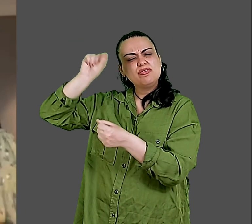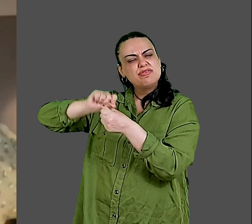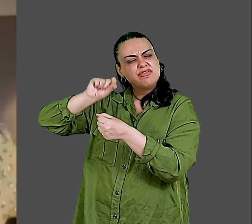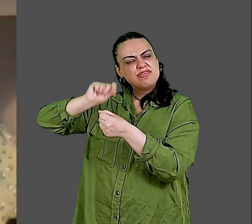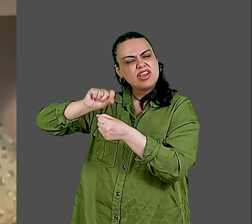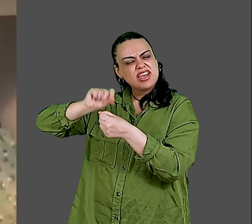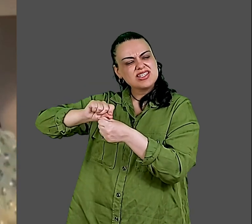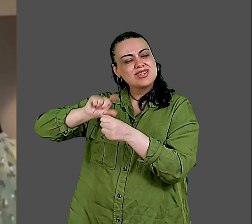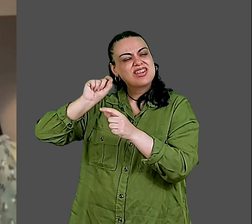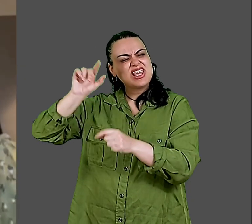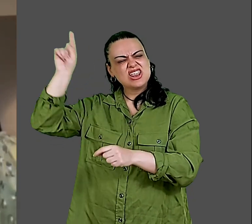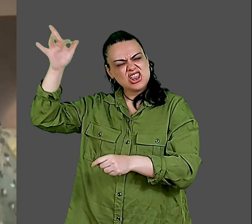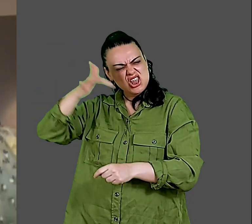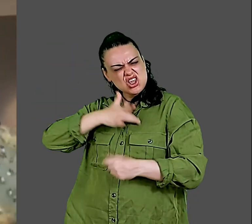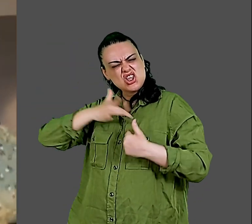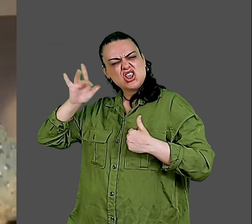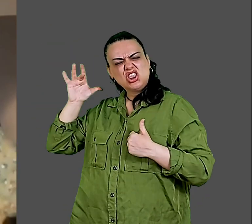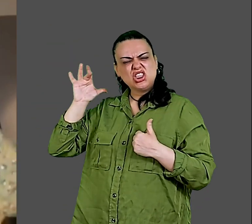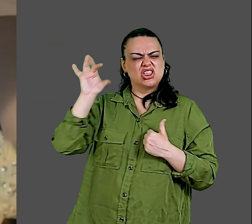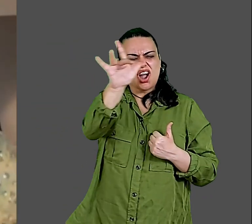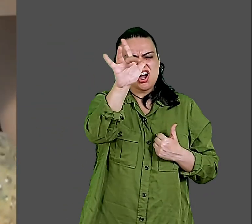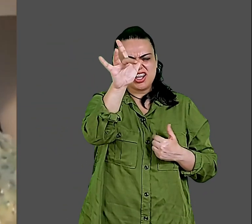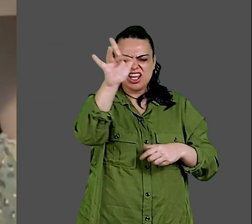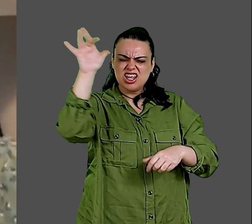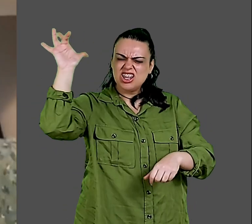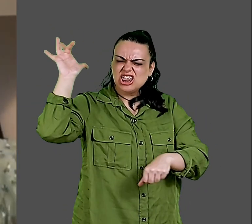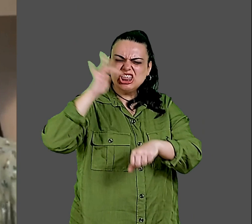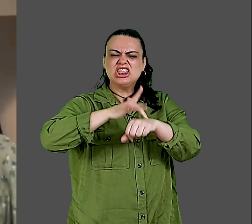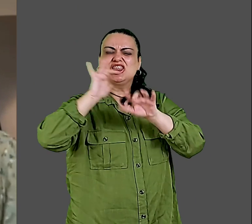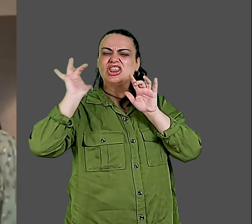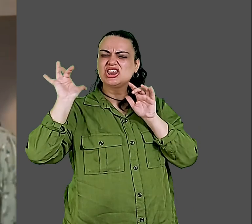tempo, alcança essa pessoa, Senhor, alcança ela,